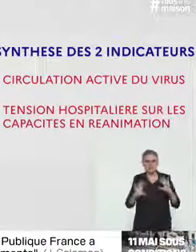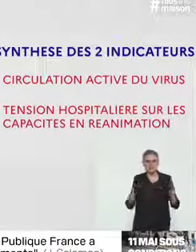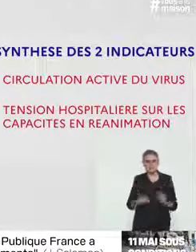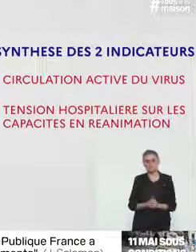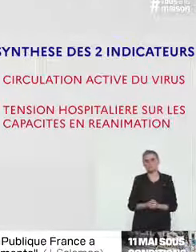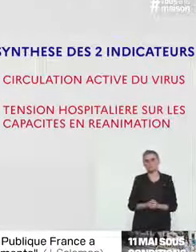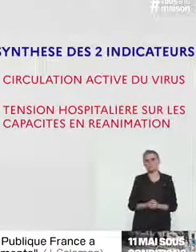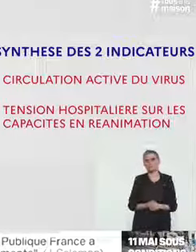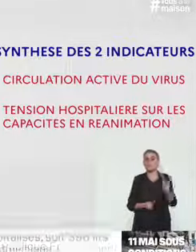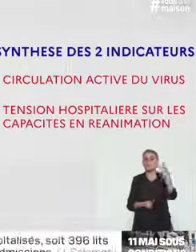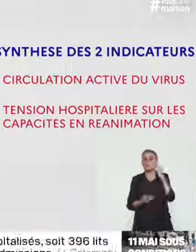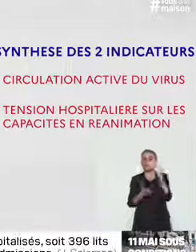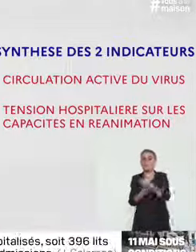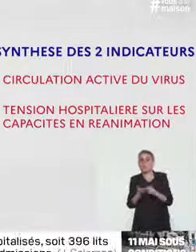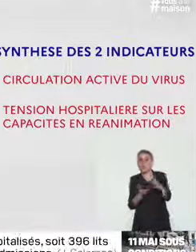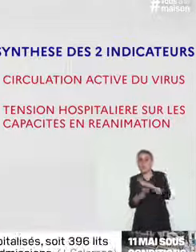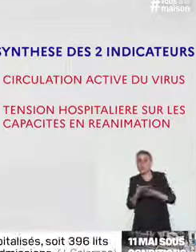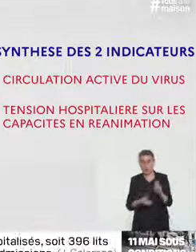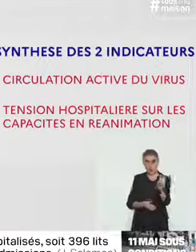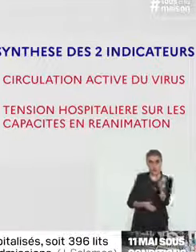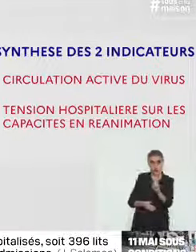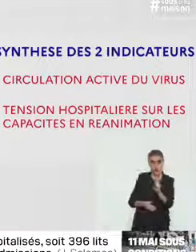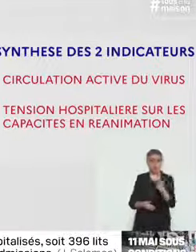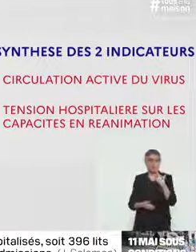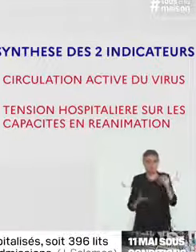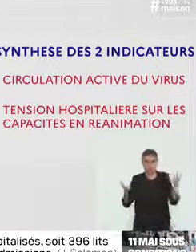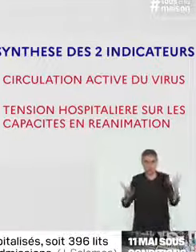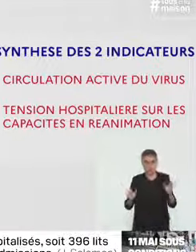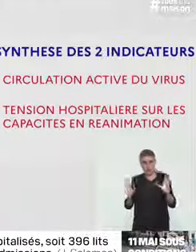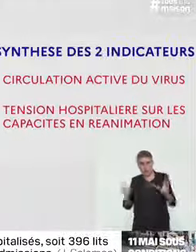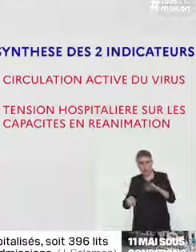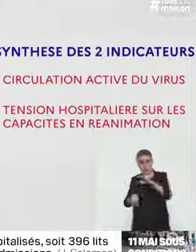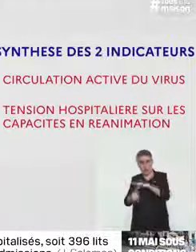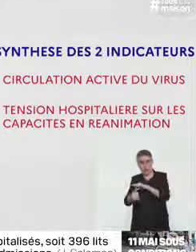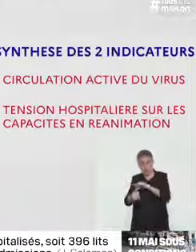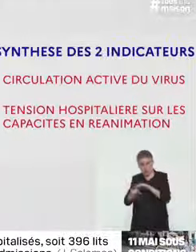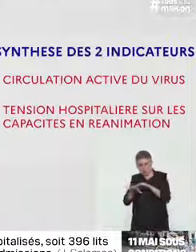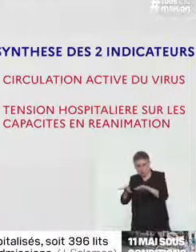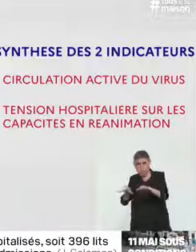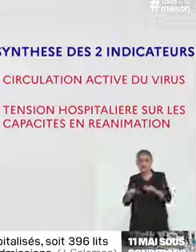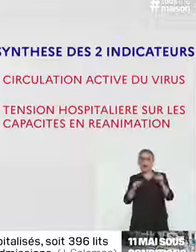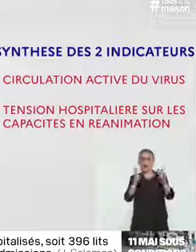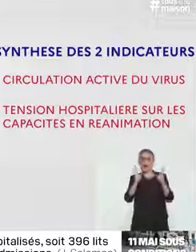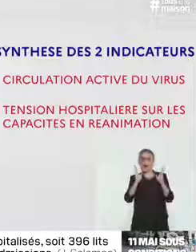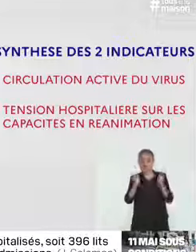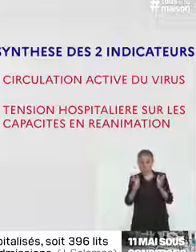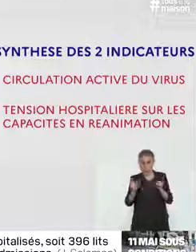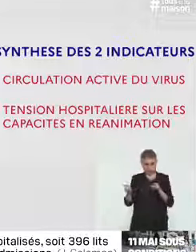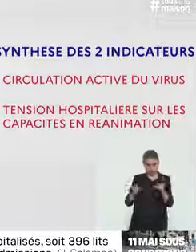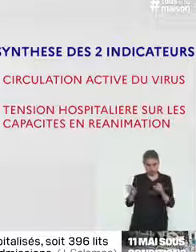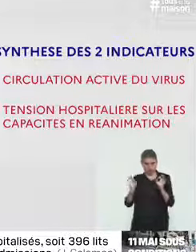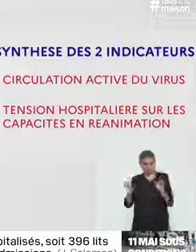Lorsque le territoire est en vert, elle démontre que les 2 paramètres précédents sont en dessous des seuils. C'est le paramètre